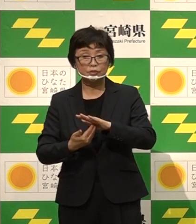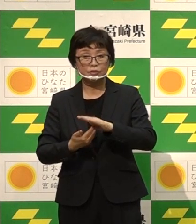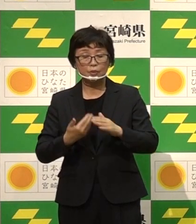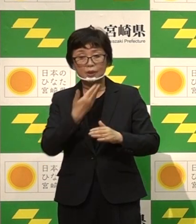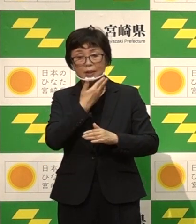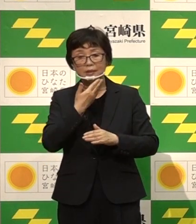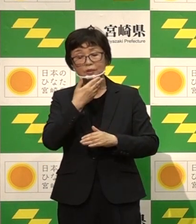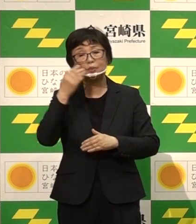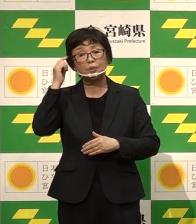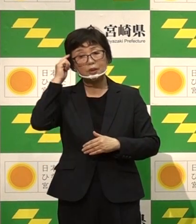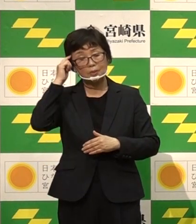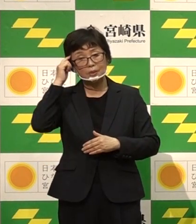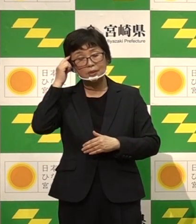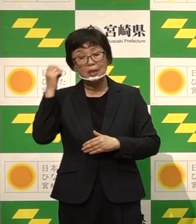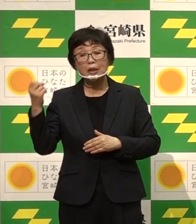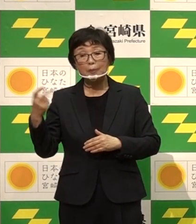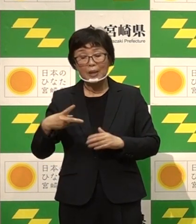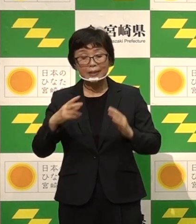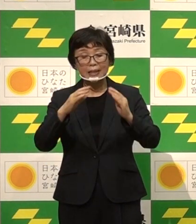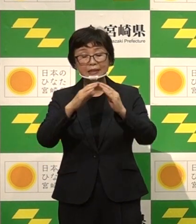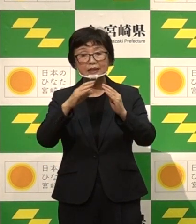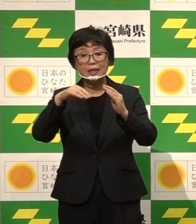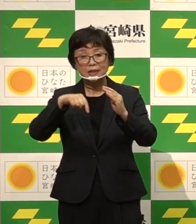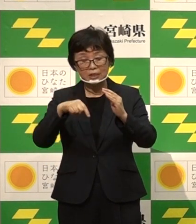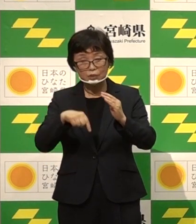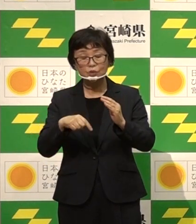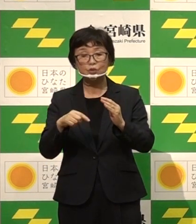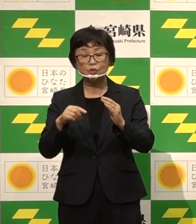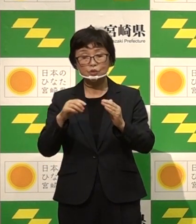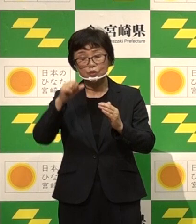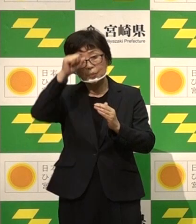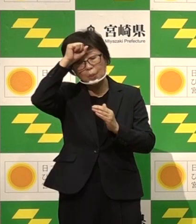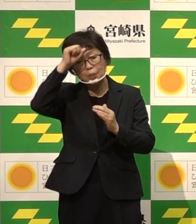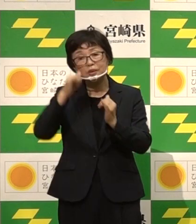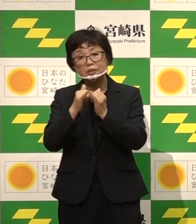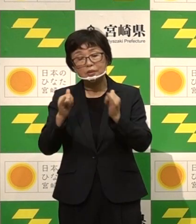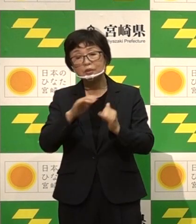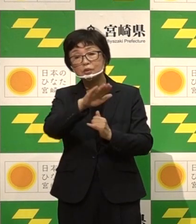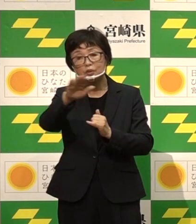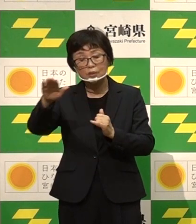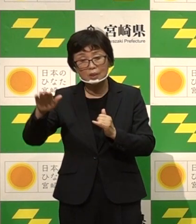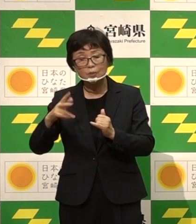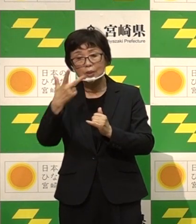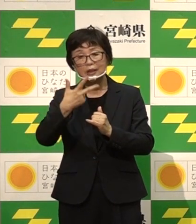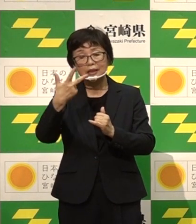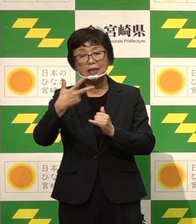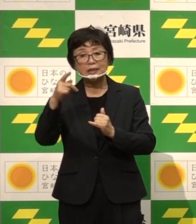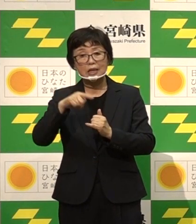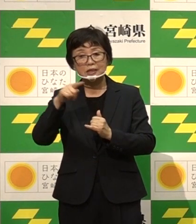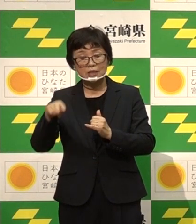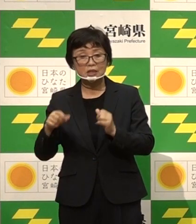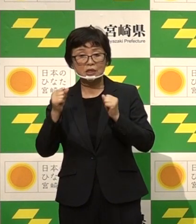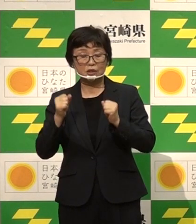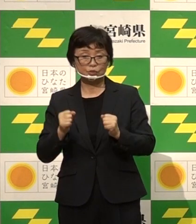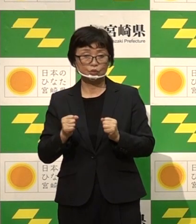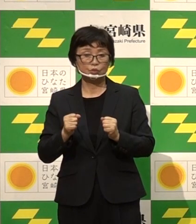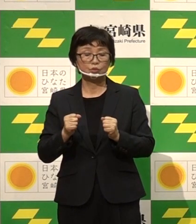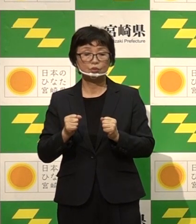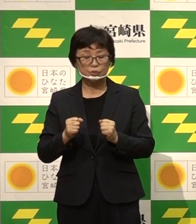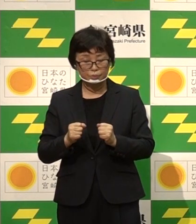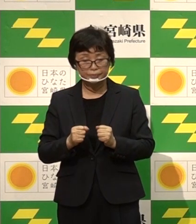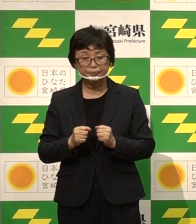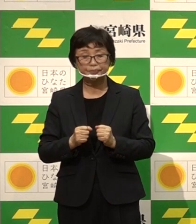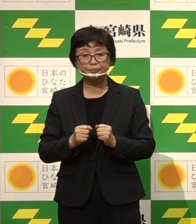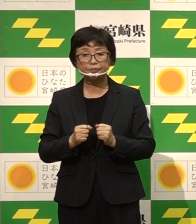ります。そして自宅療養者につきましても、今7000人、約7000人というところまで増加をしておるところであ